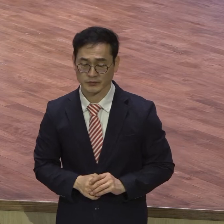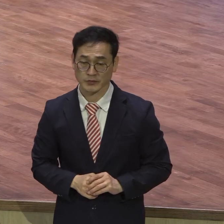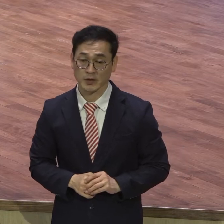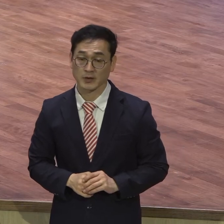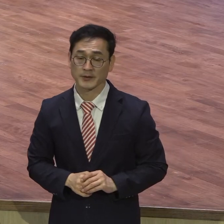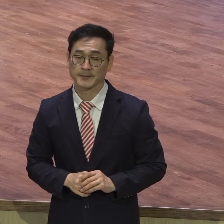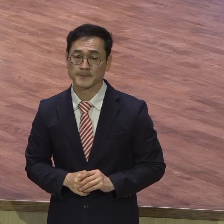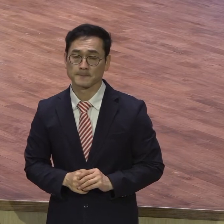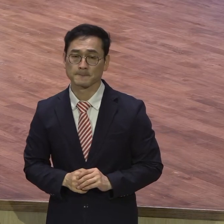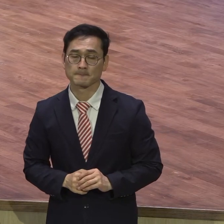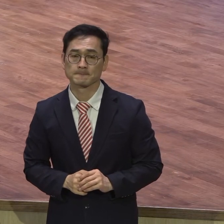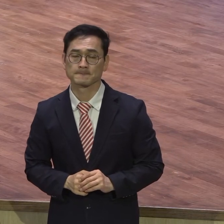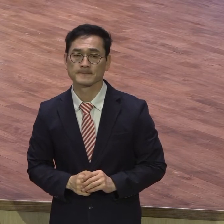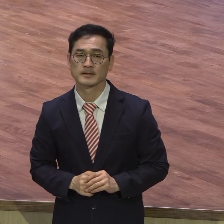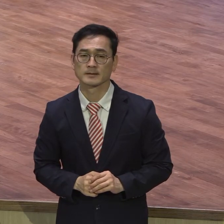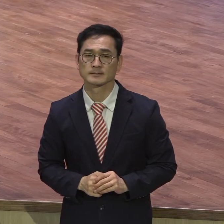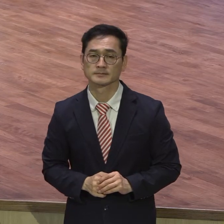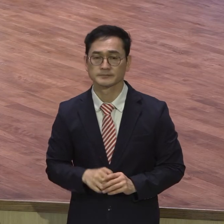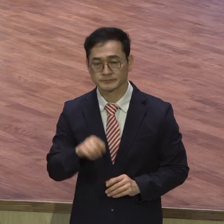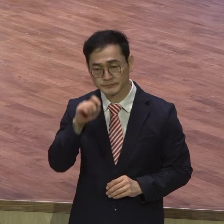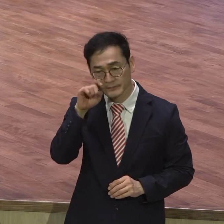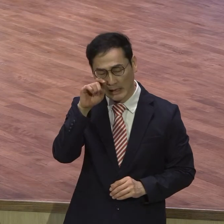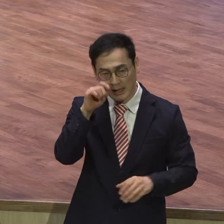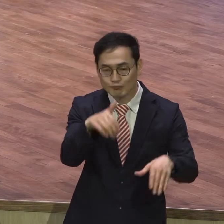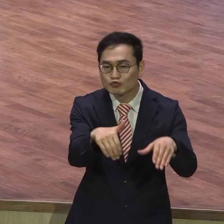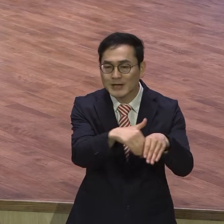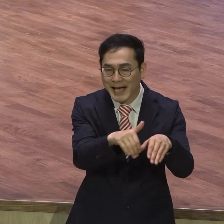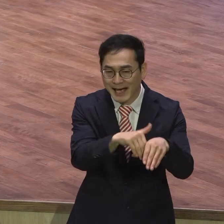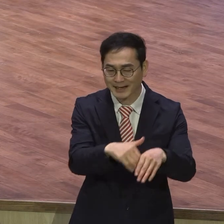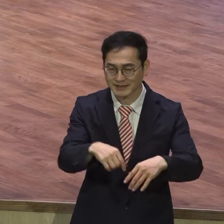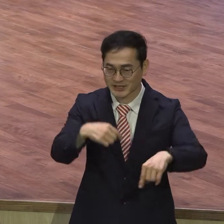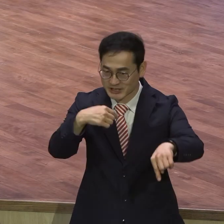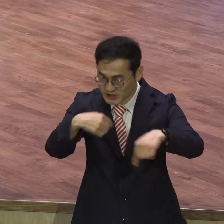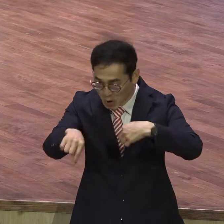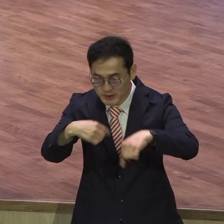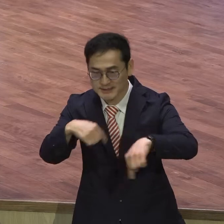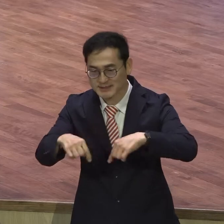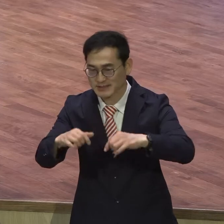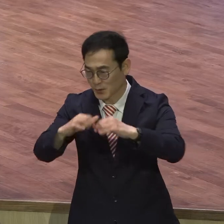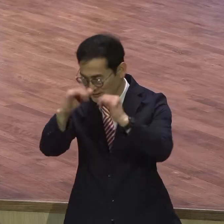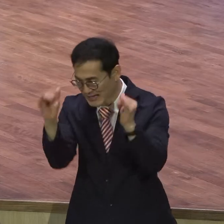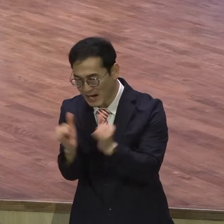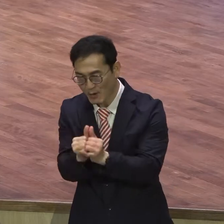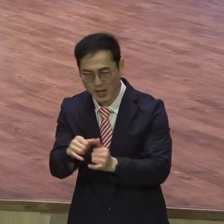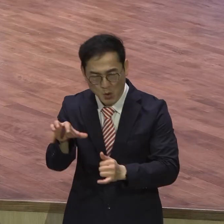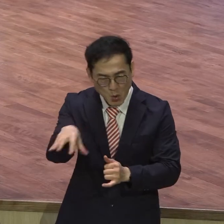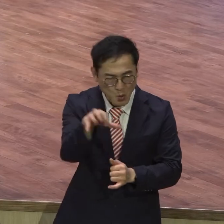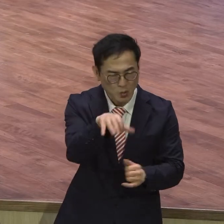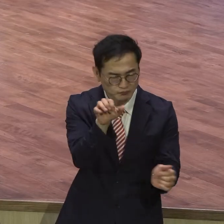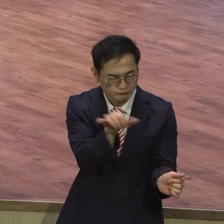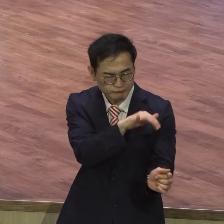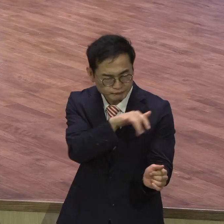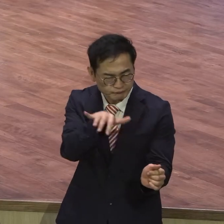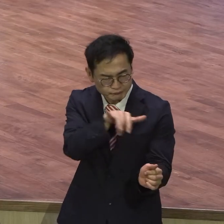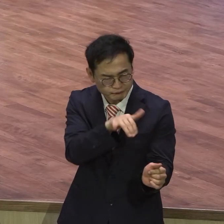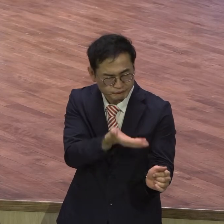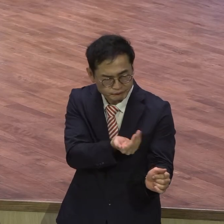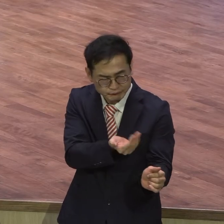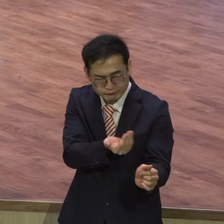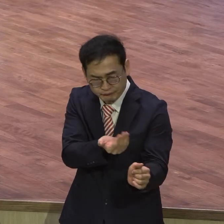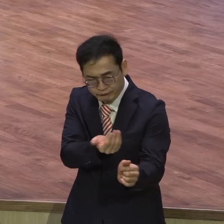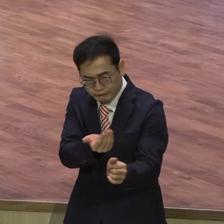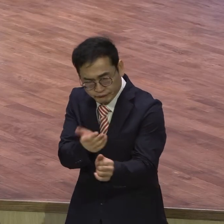끊임없이 문화를, 정치를 전부 다 이용을 해가지고 활동하고 있어요